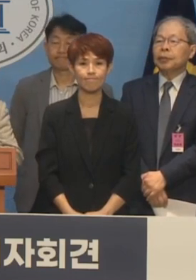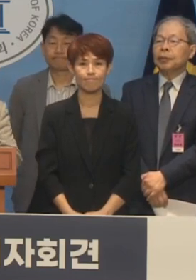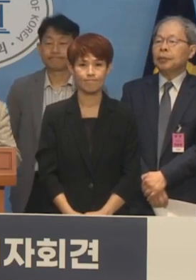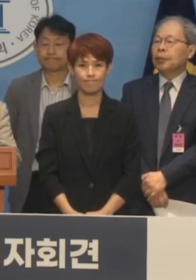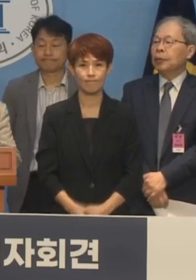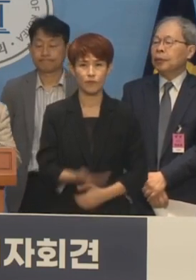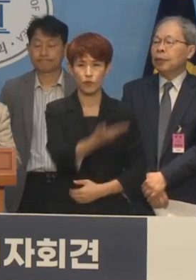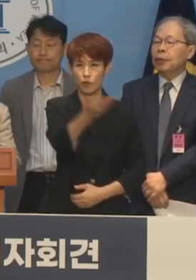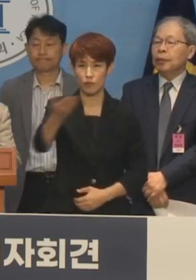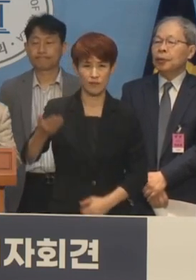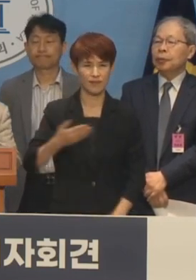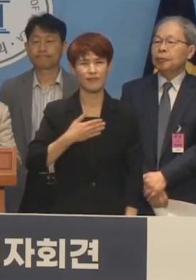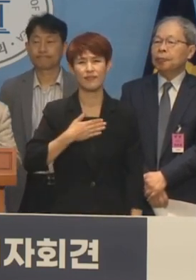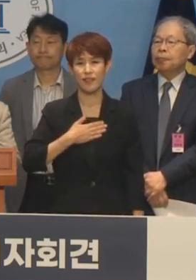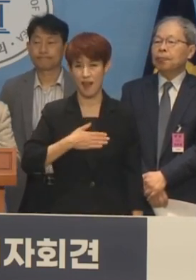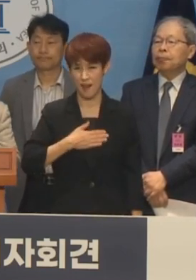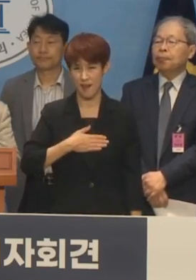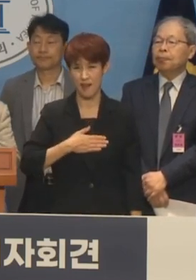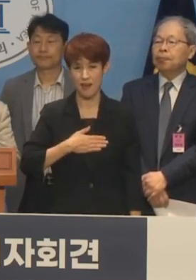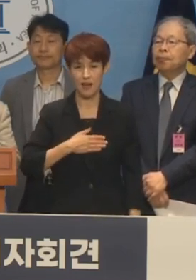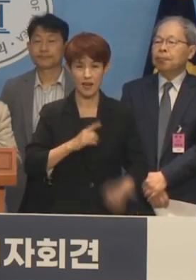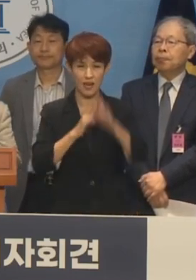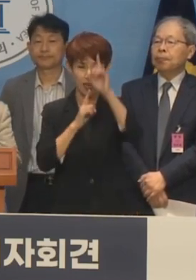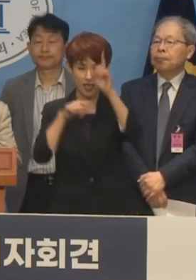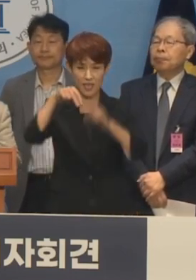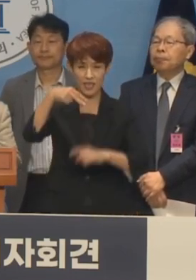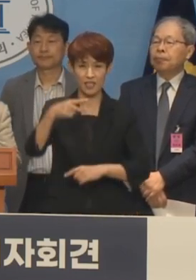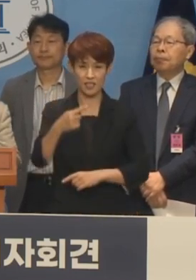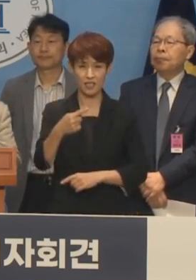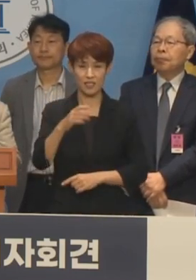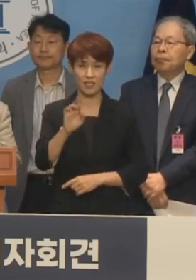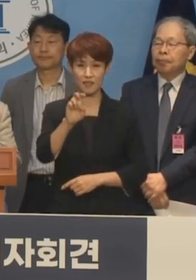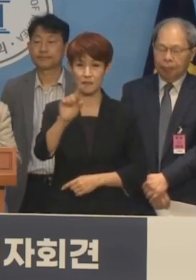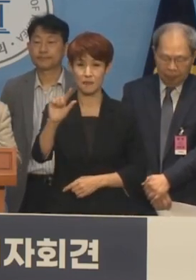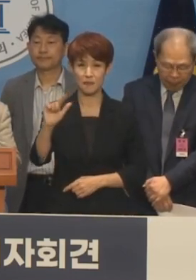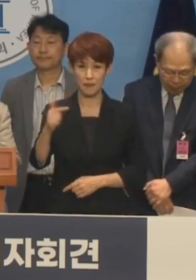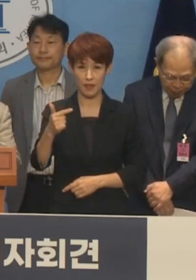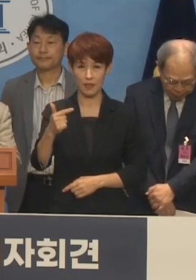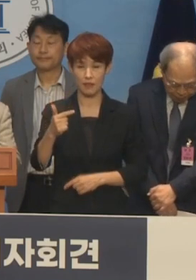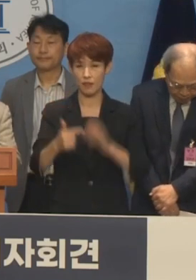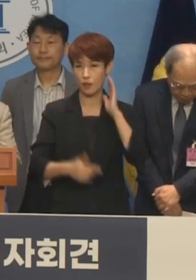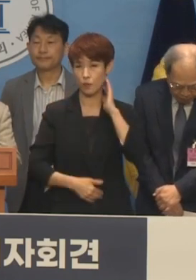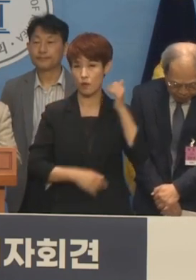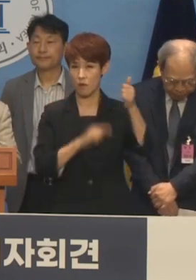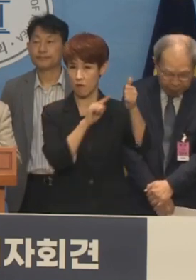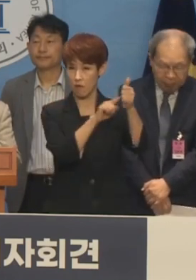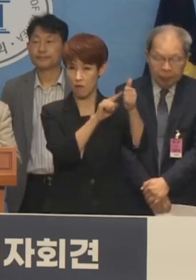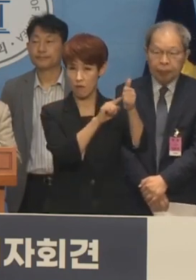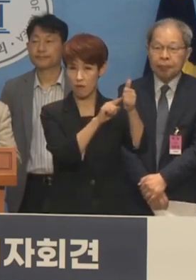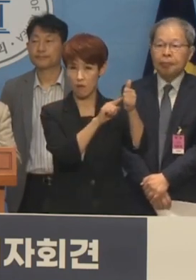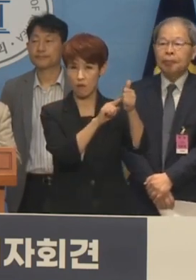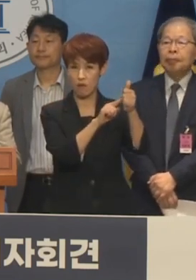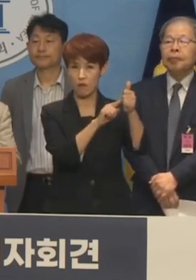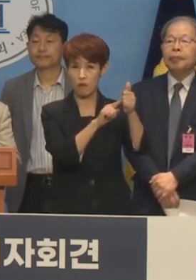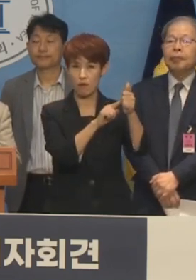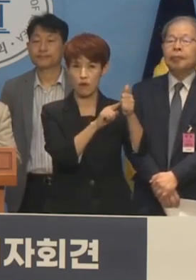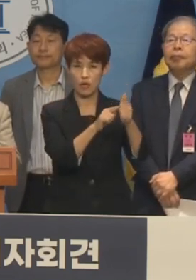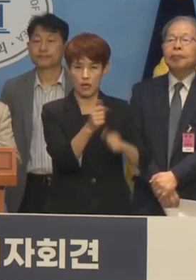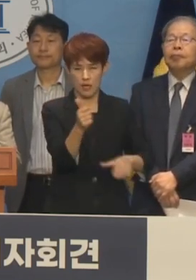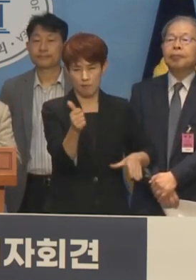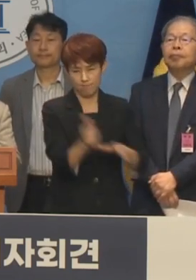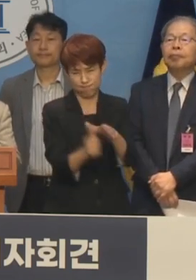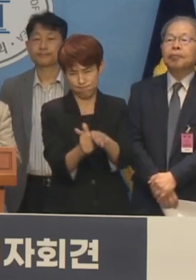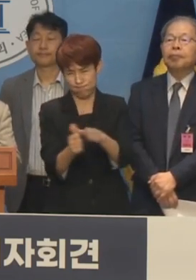다들 잘 아시다시피 이승만 전 대통령은 피의